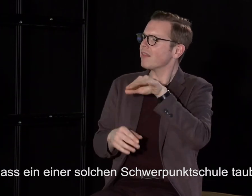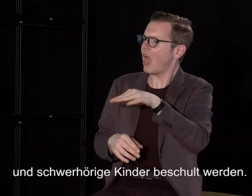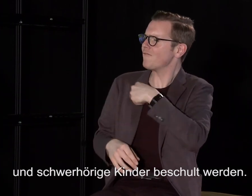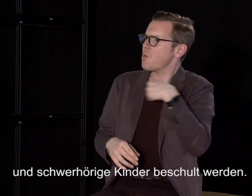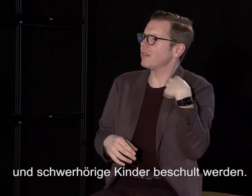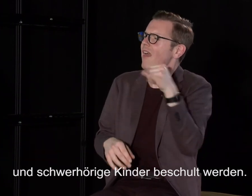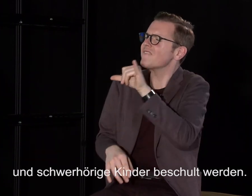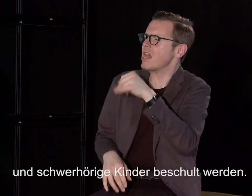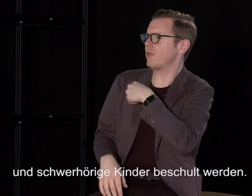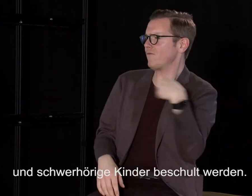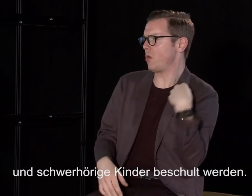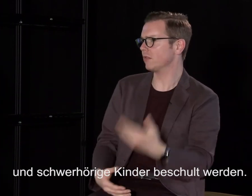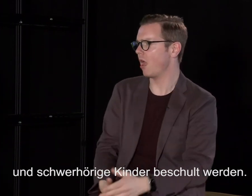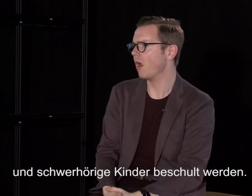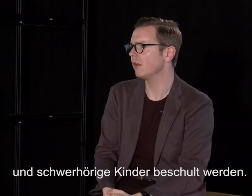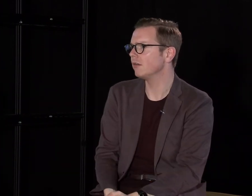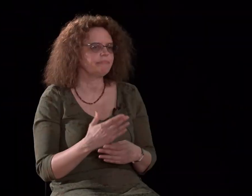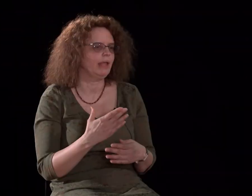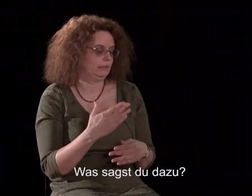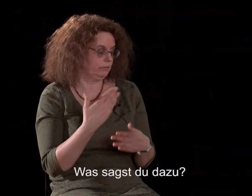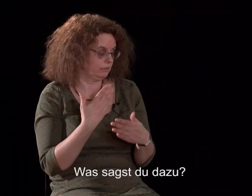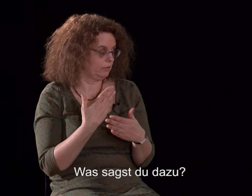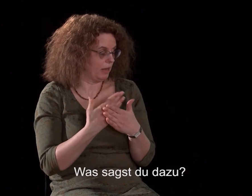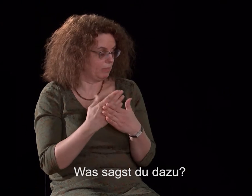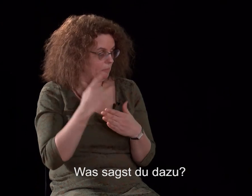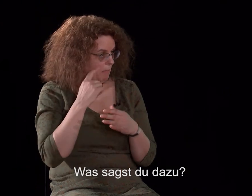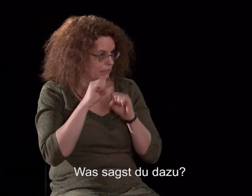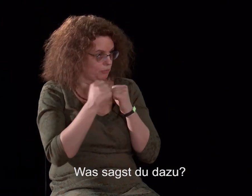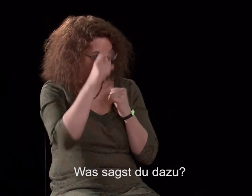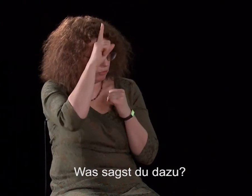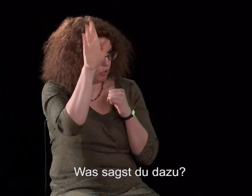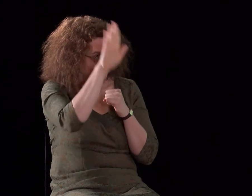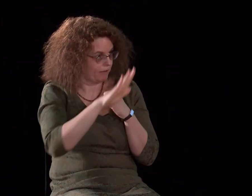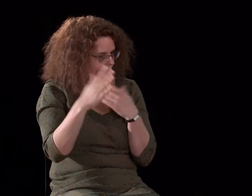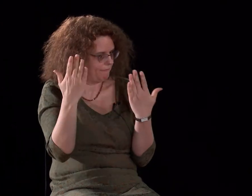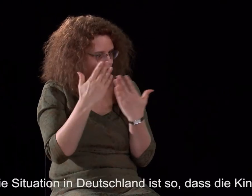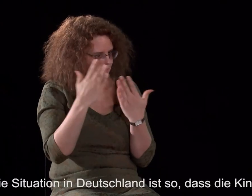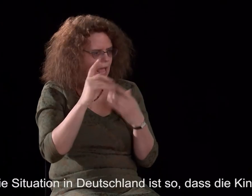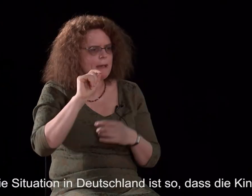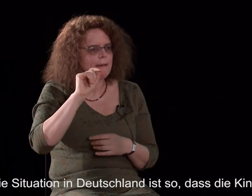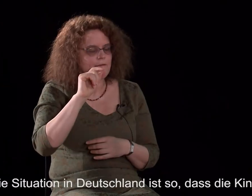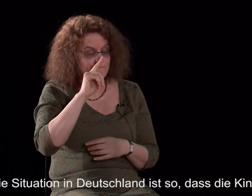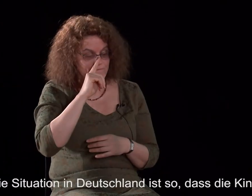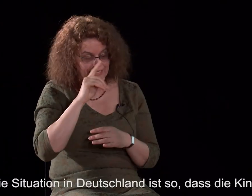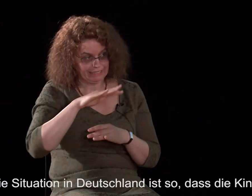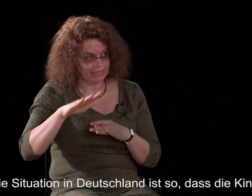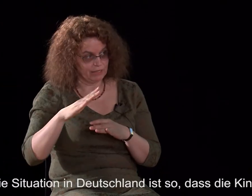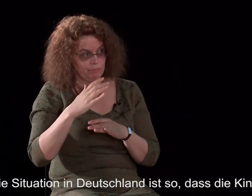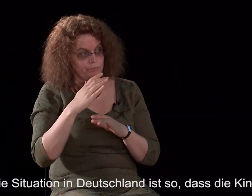oder schwerhörige Kinder beschult werden. Hat es natürlich auch Vorteile. Was sagst du dazu? Ja, also jetzt die Situation in Deutschland,